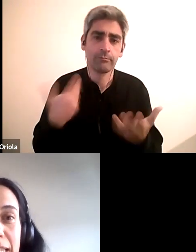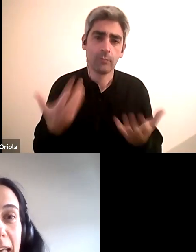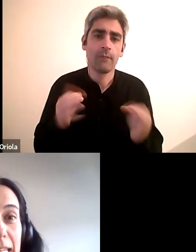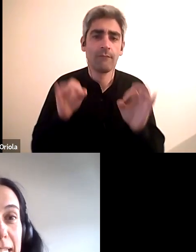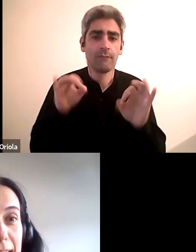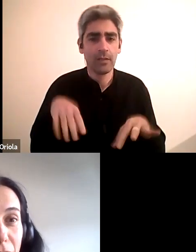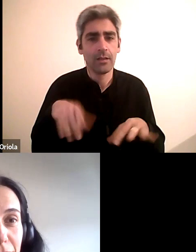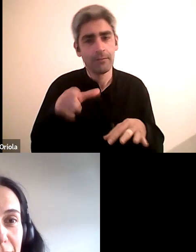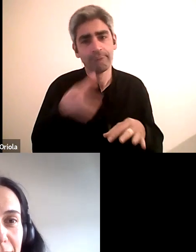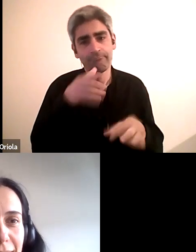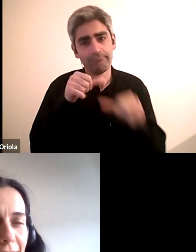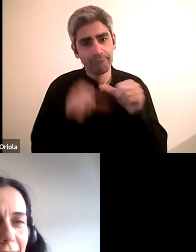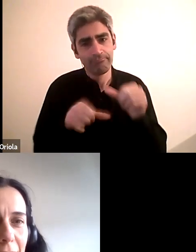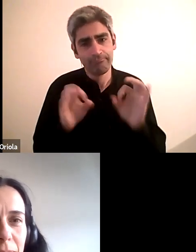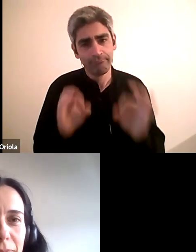por encerrada a sessão.